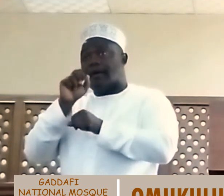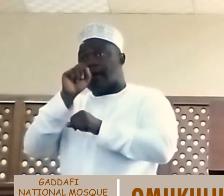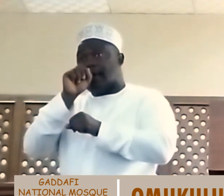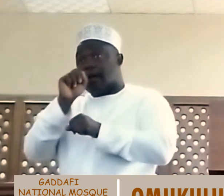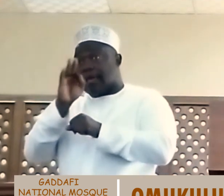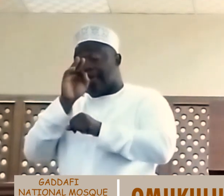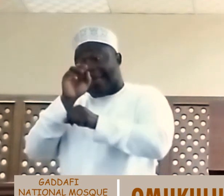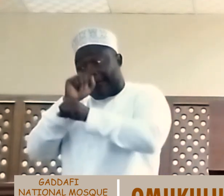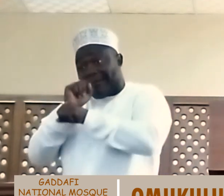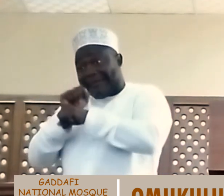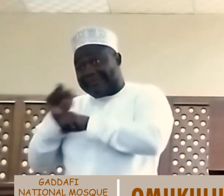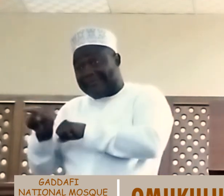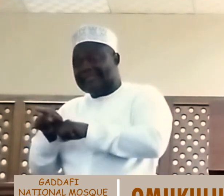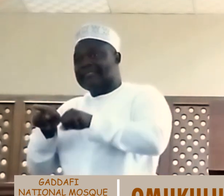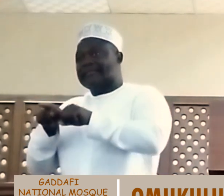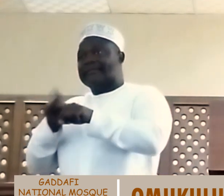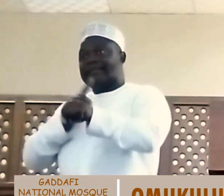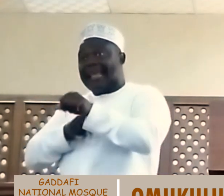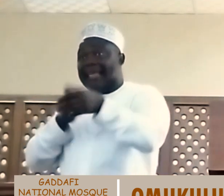nuhyi lmauta,